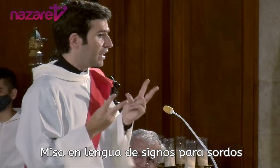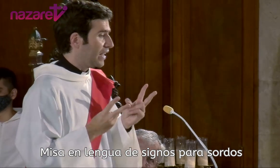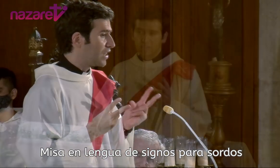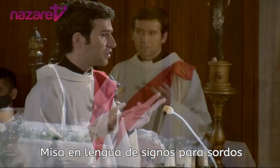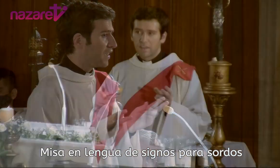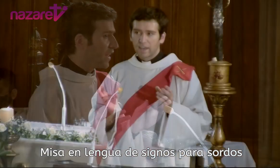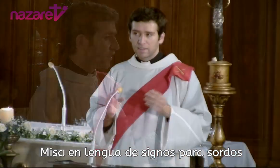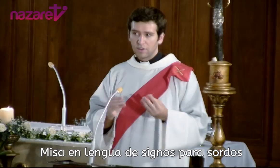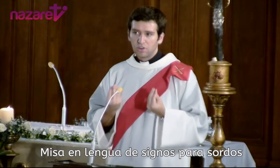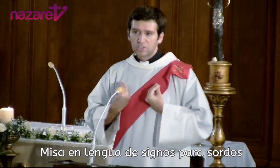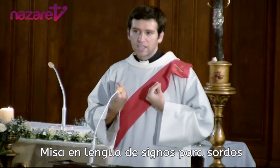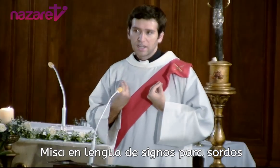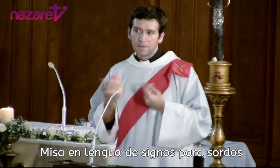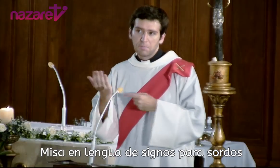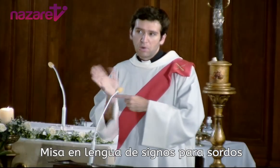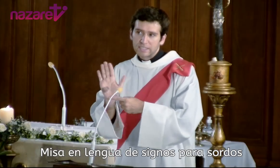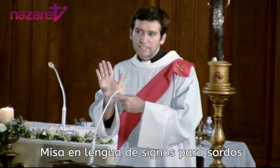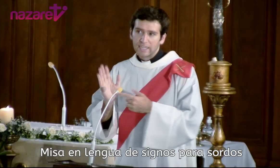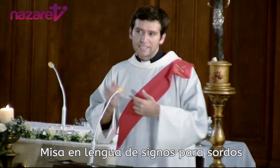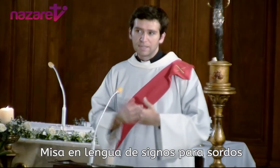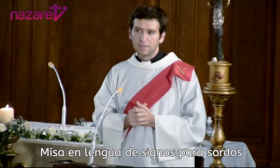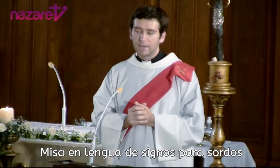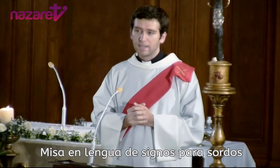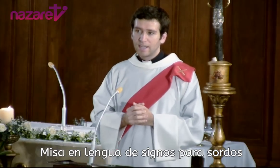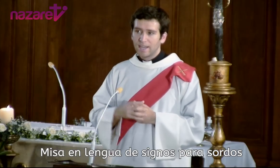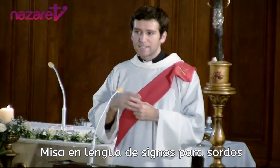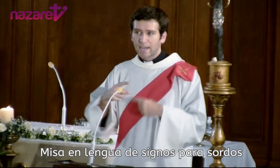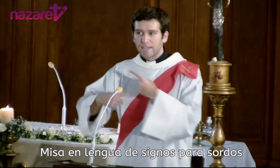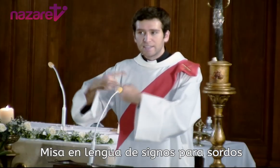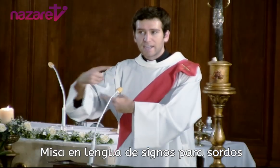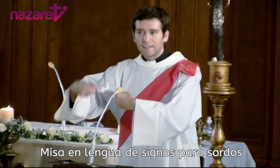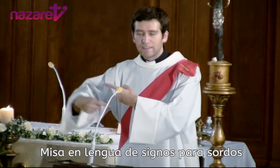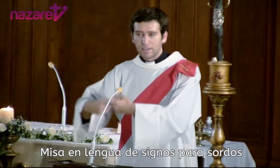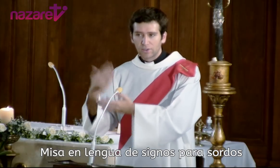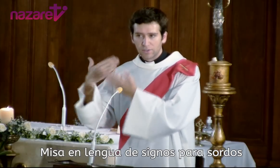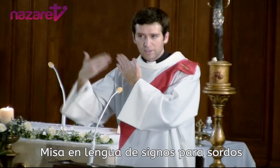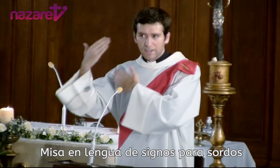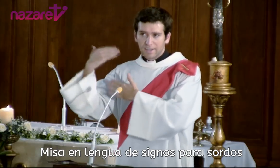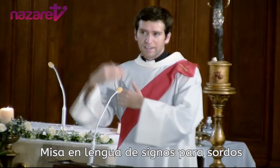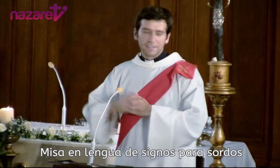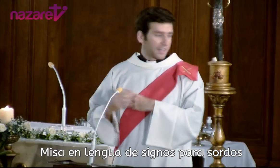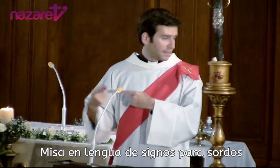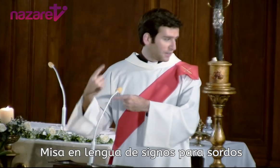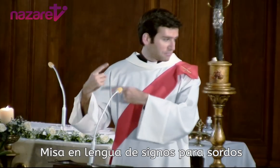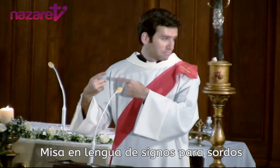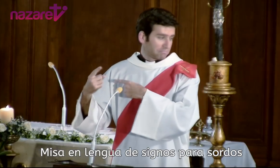la sociedad no se muestre ni se viva esa tradición